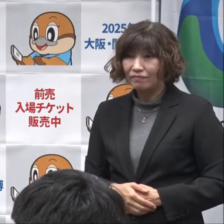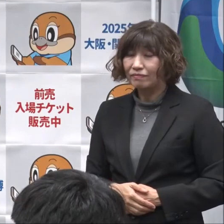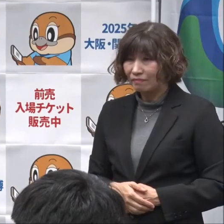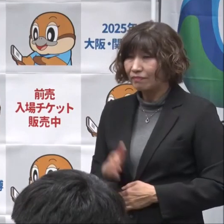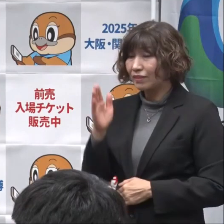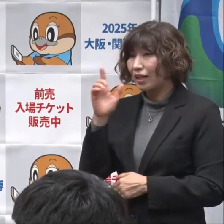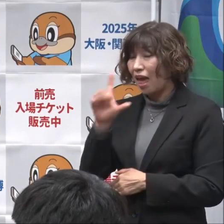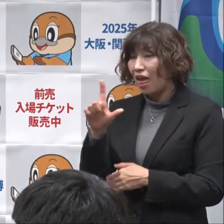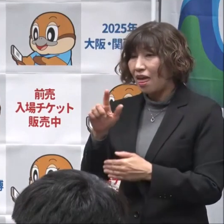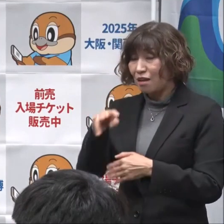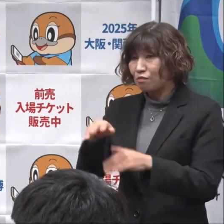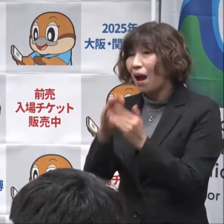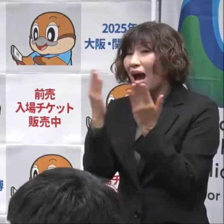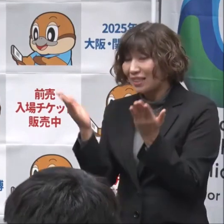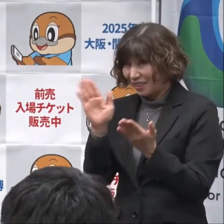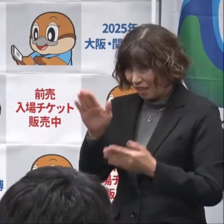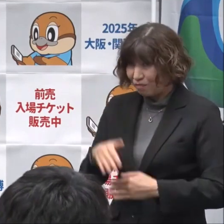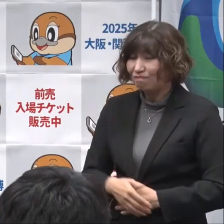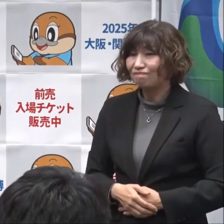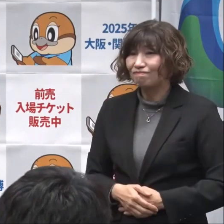エルマガジンの岡田です。すいません。